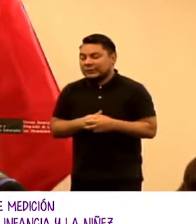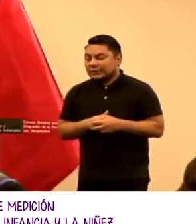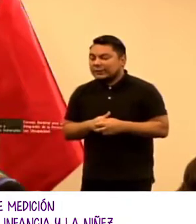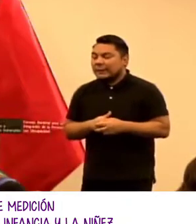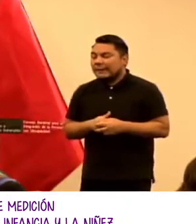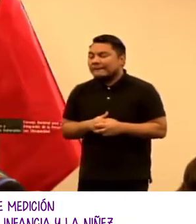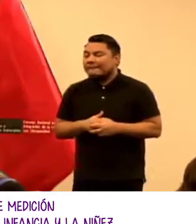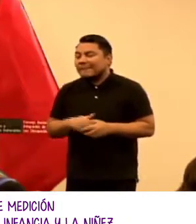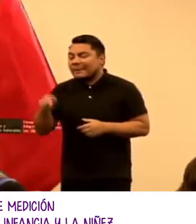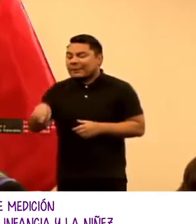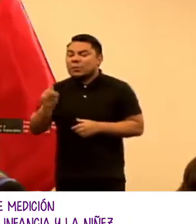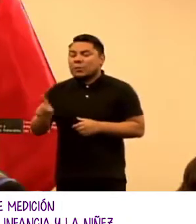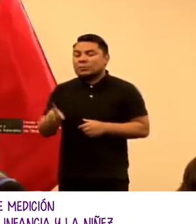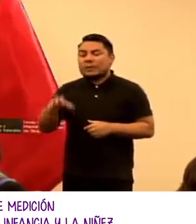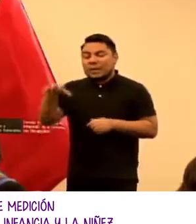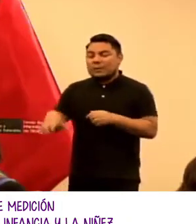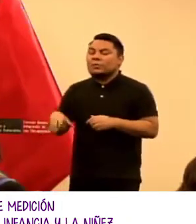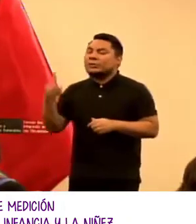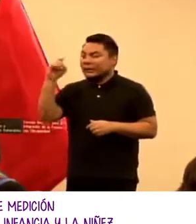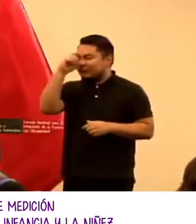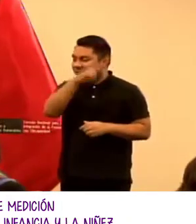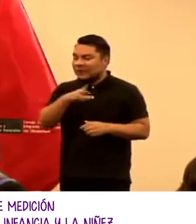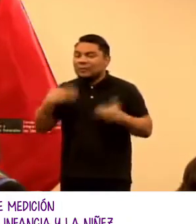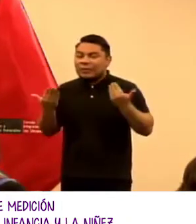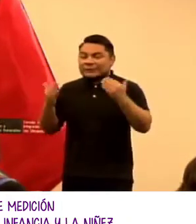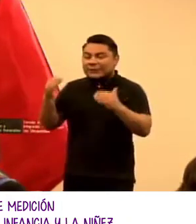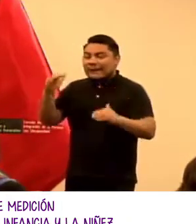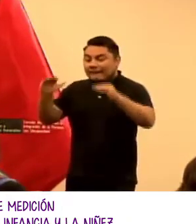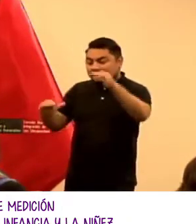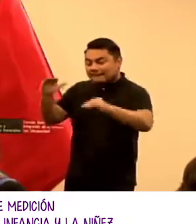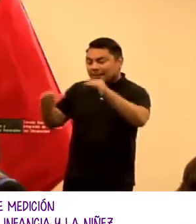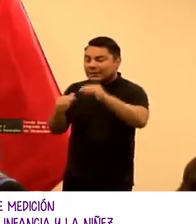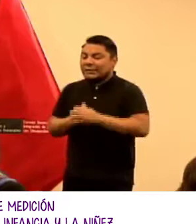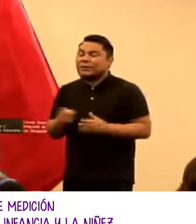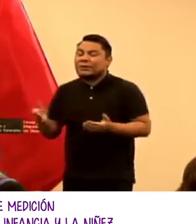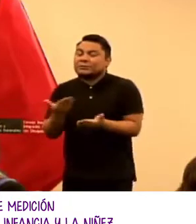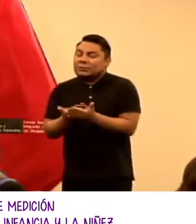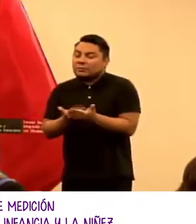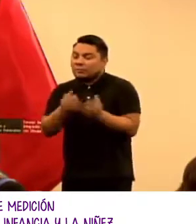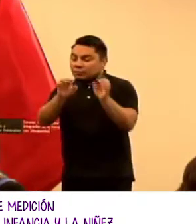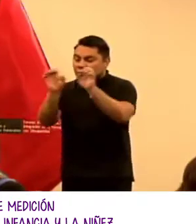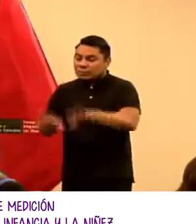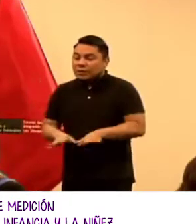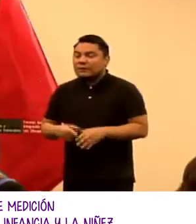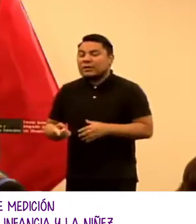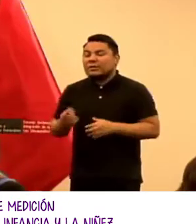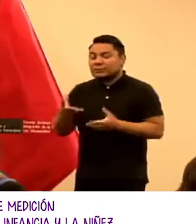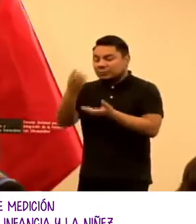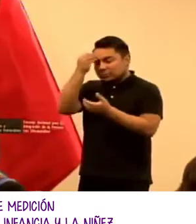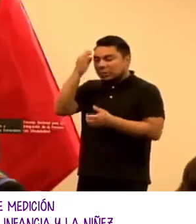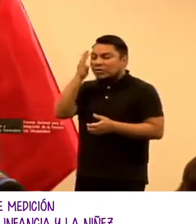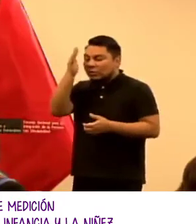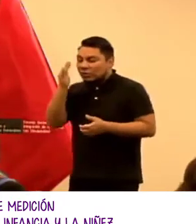Este es un ámbito un poco complicado de medir. Las pruebas cognitivas arrojaron